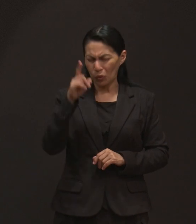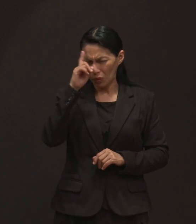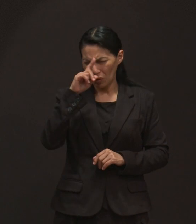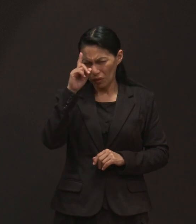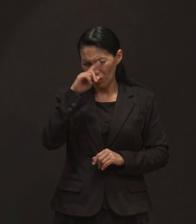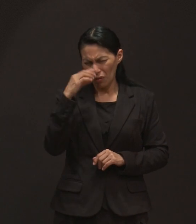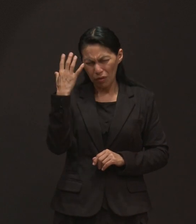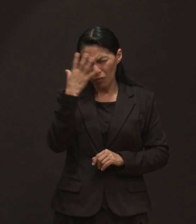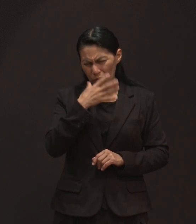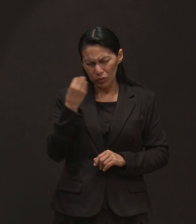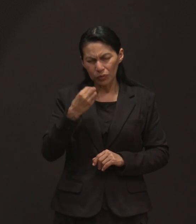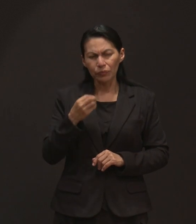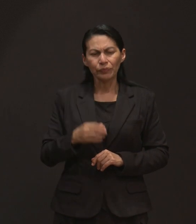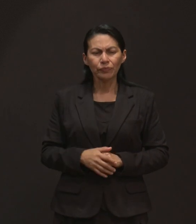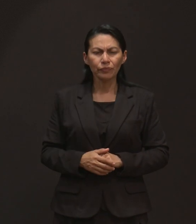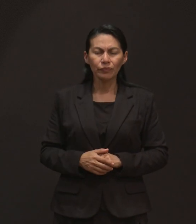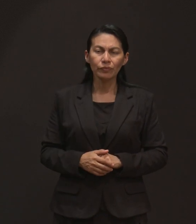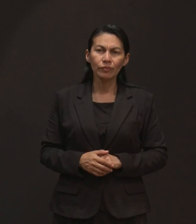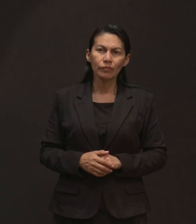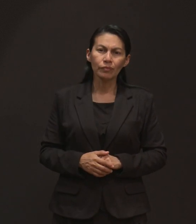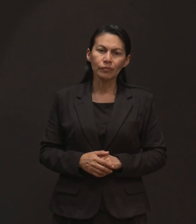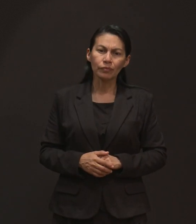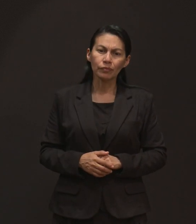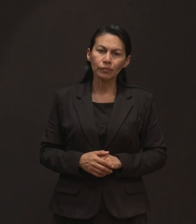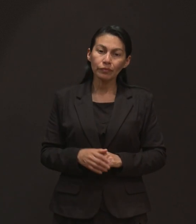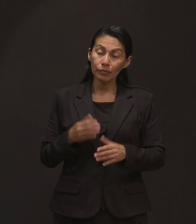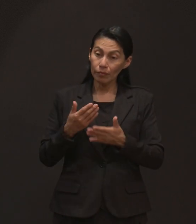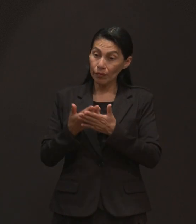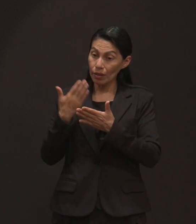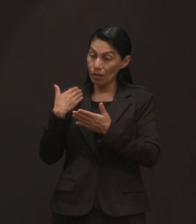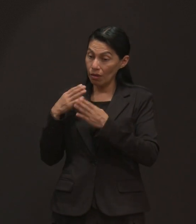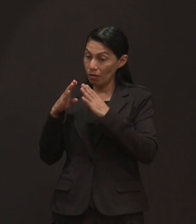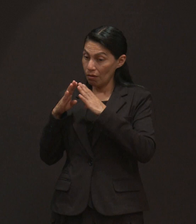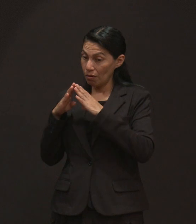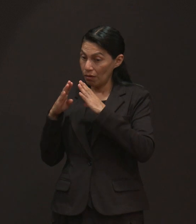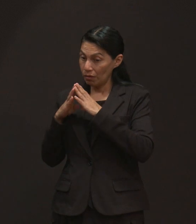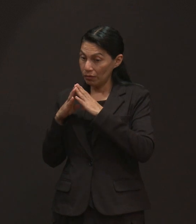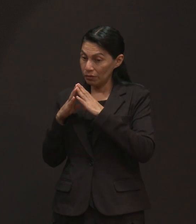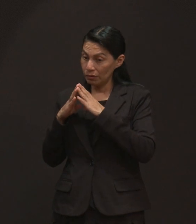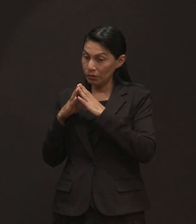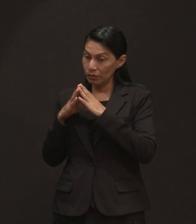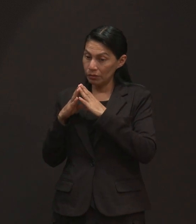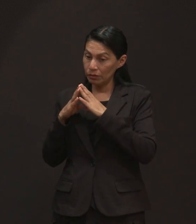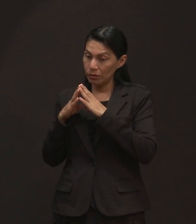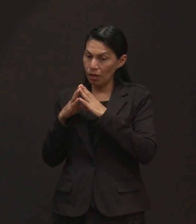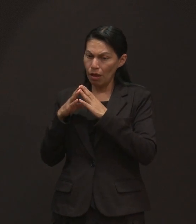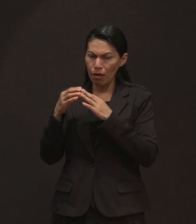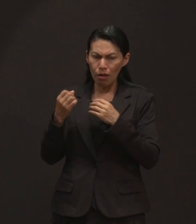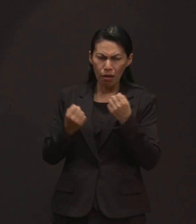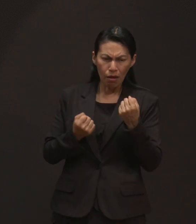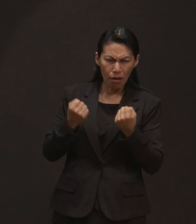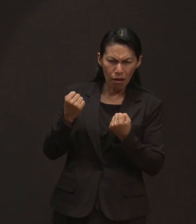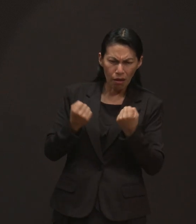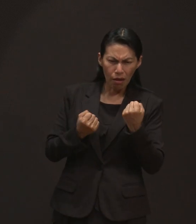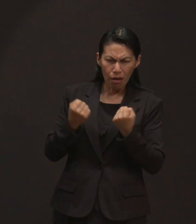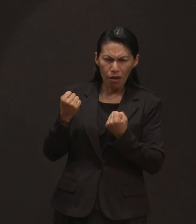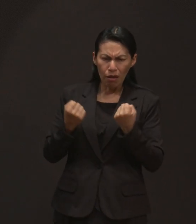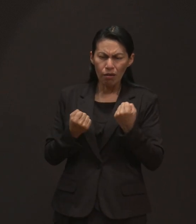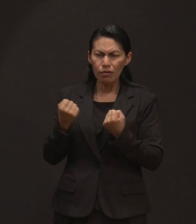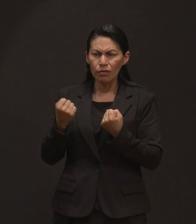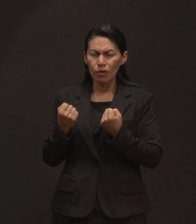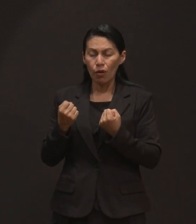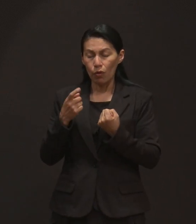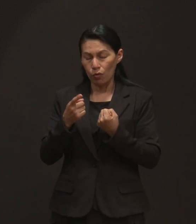excelente consejo, un excelente consejo para todos. Que antes de salir de casa, antes de que vayas en el